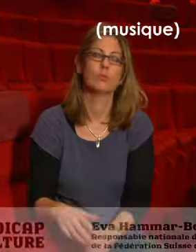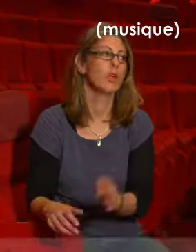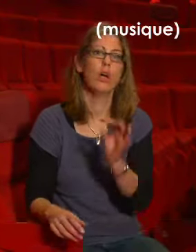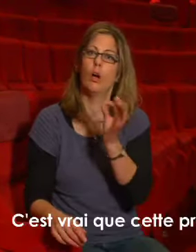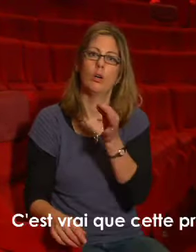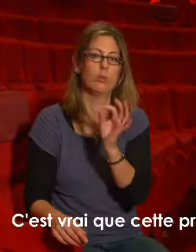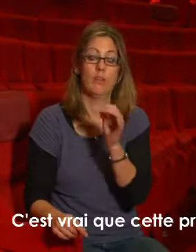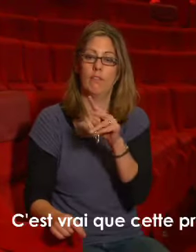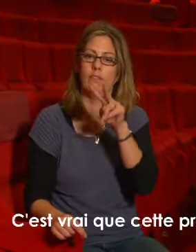C'est vrai que